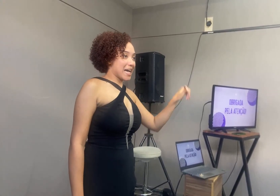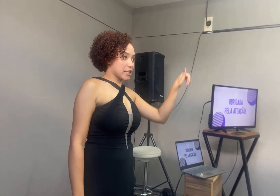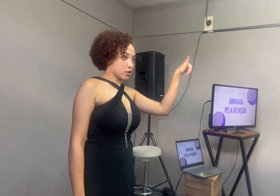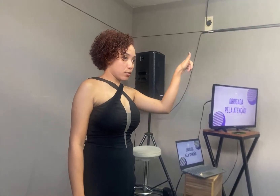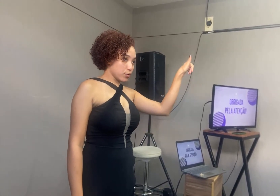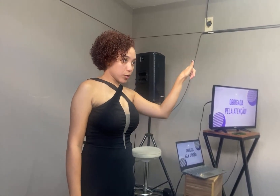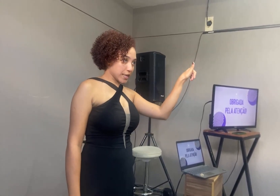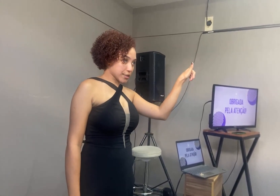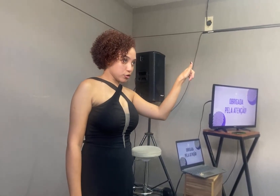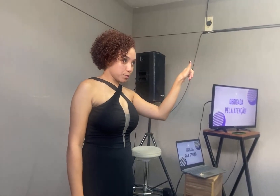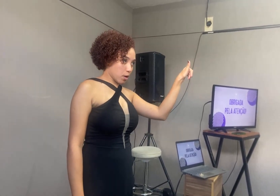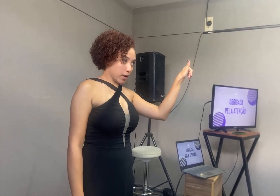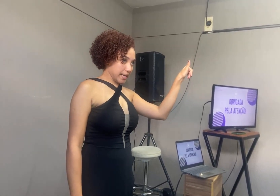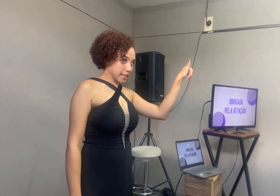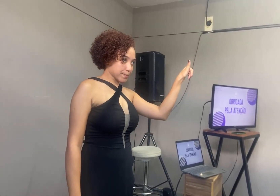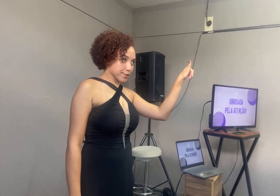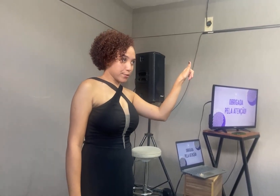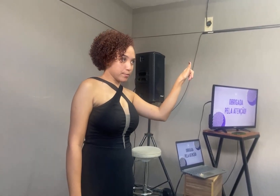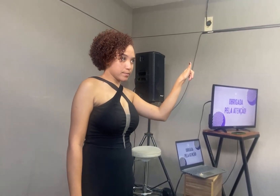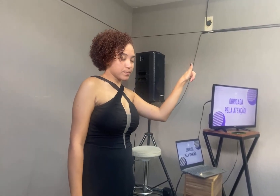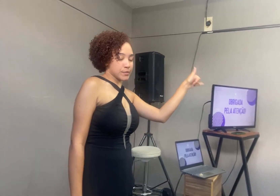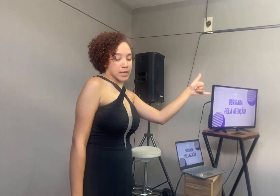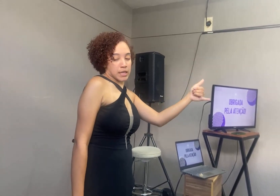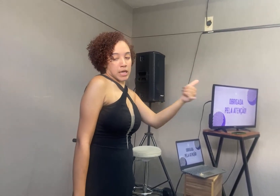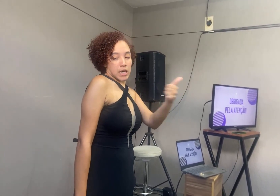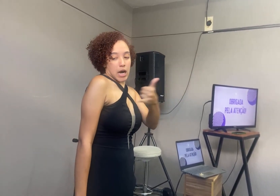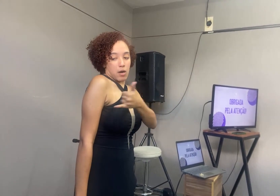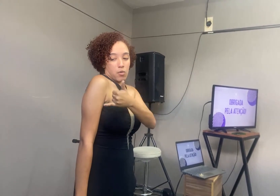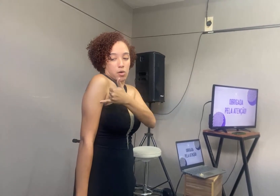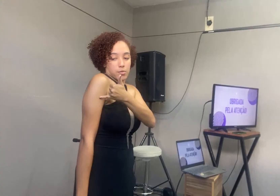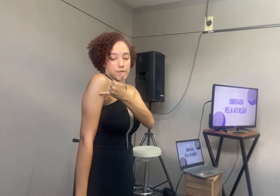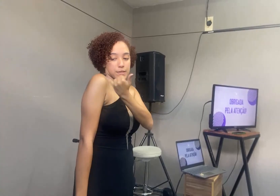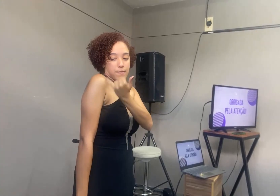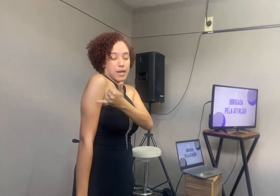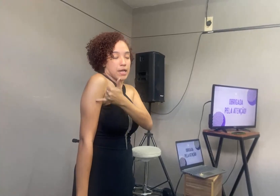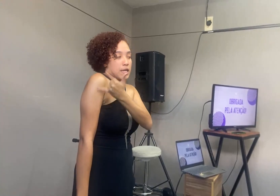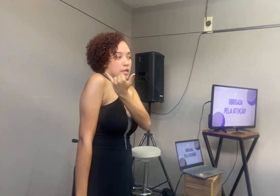idade, configuração de mão em Y, ao longo você vai